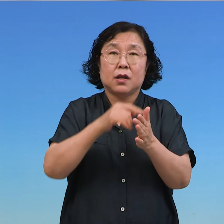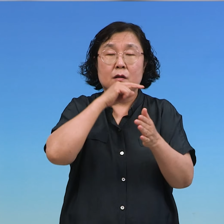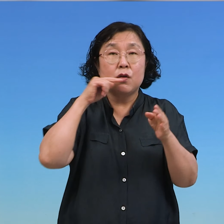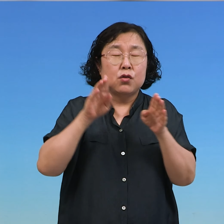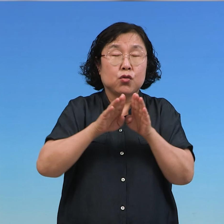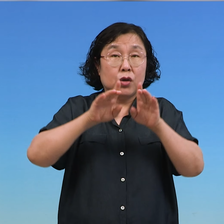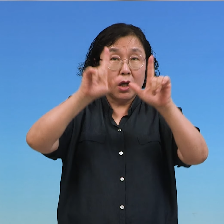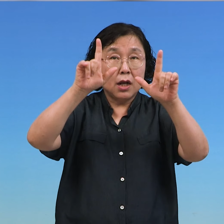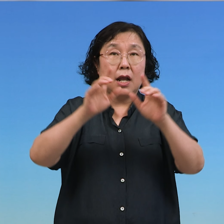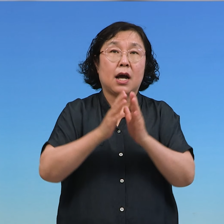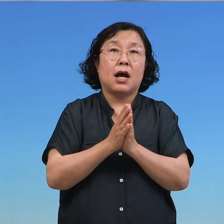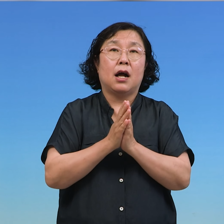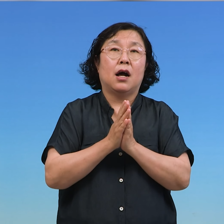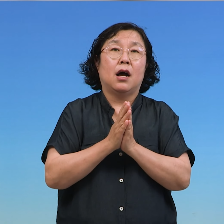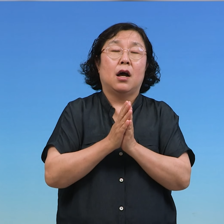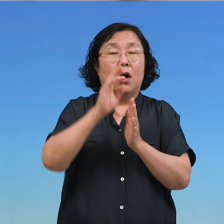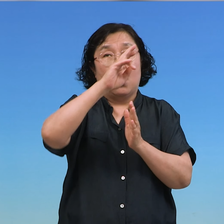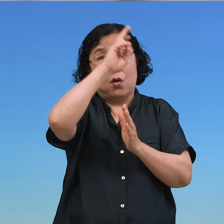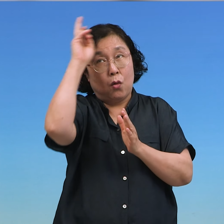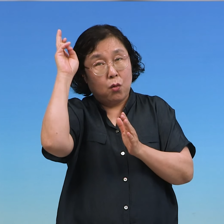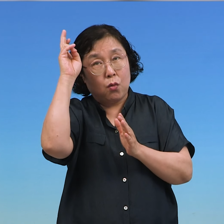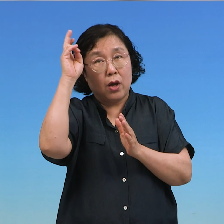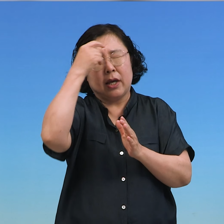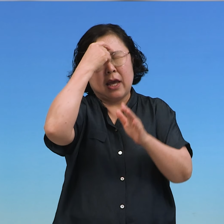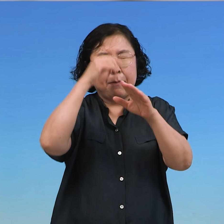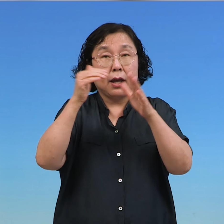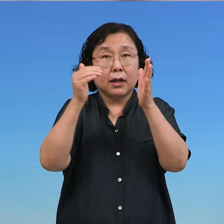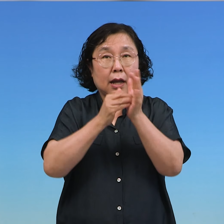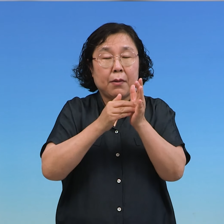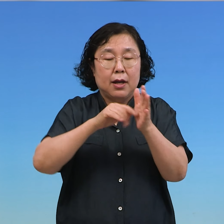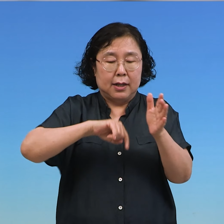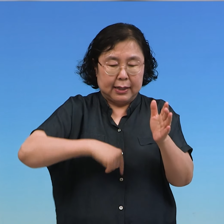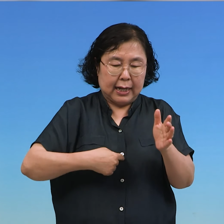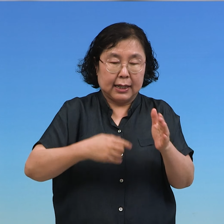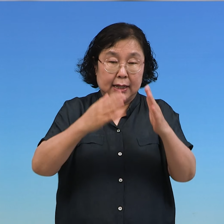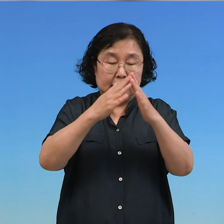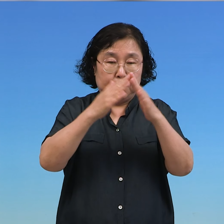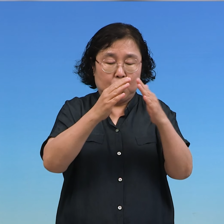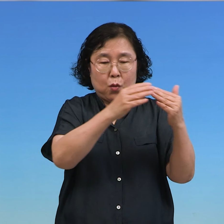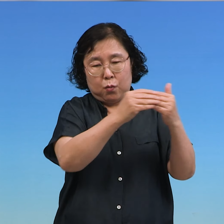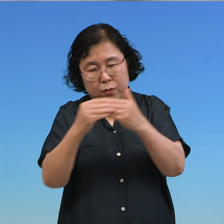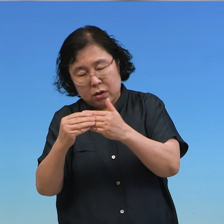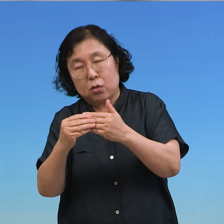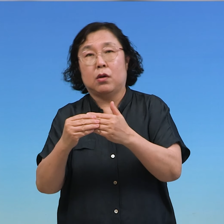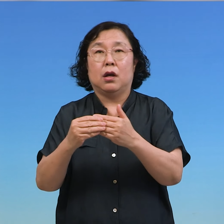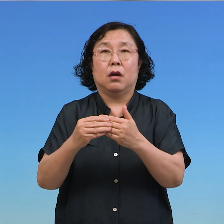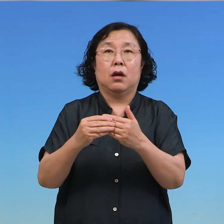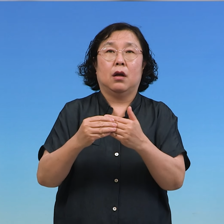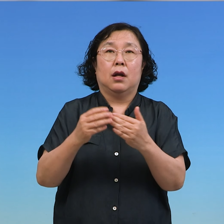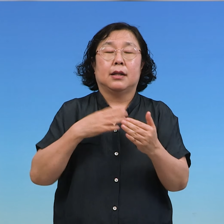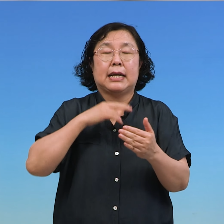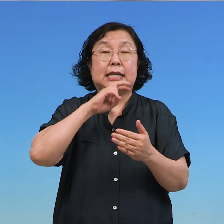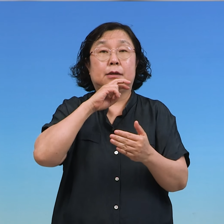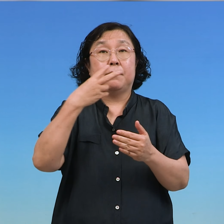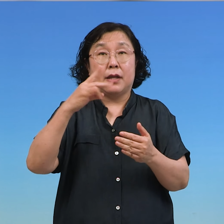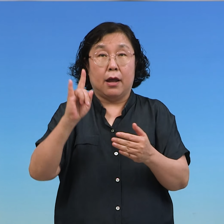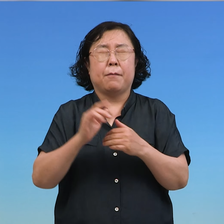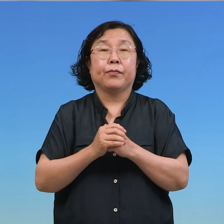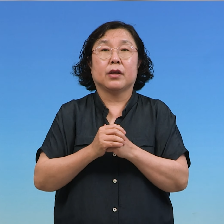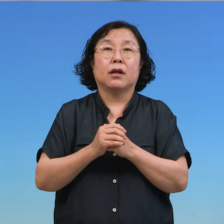주일 날 오후가 되면 예배가 마치면 꼭 자기 집으로 저를 데리고 가요 저는